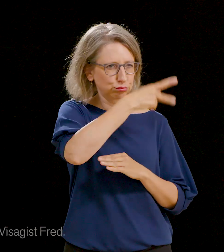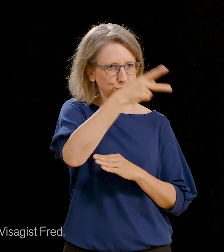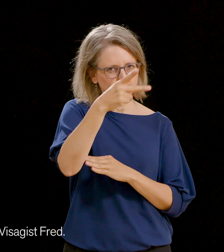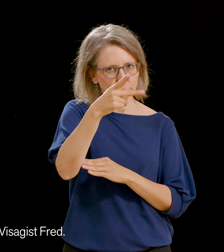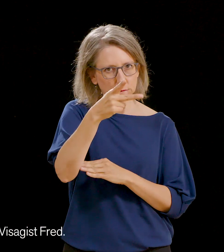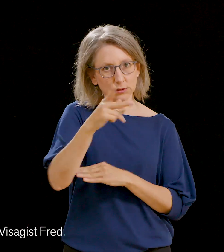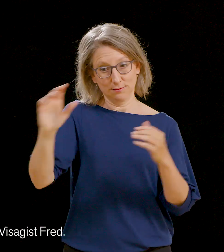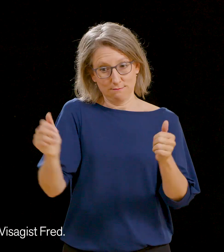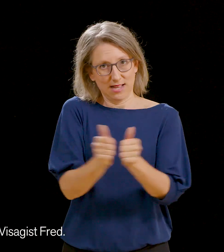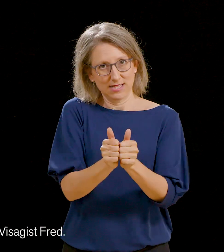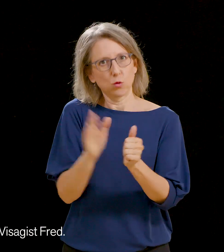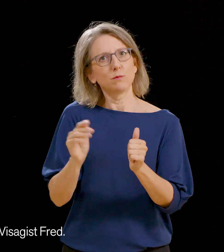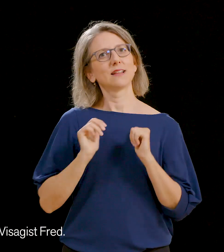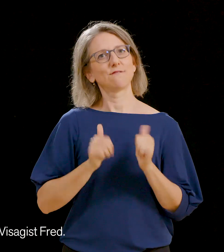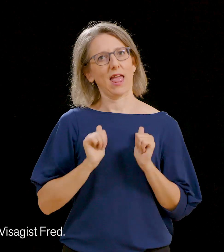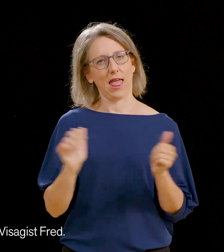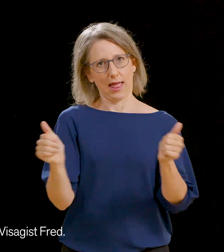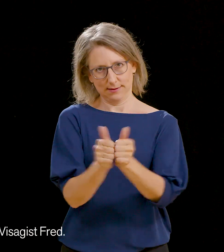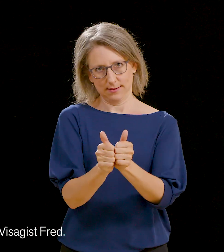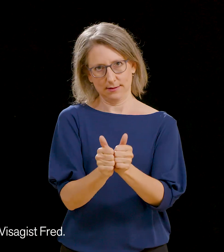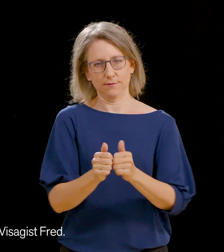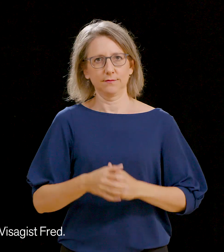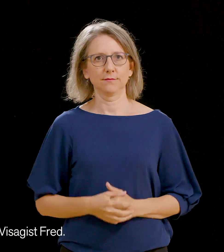Costa ist in einer Beziehung mit Visagist Fred.